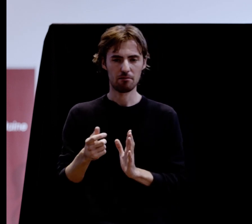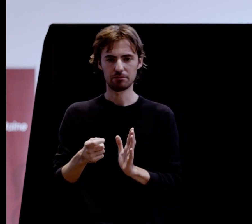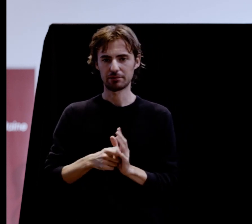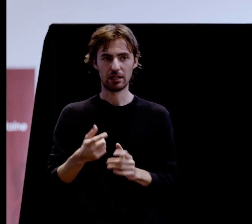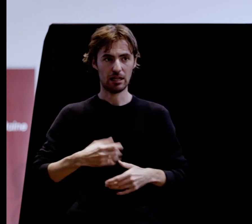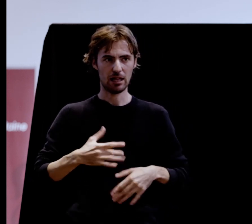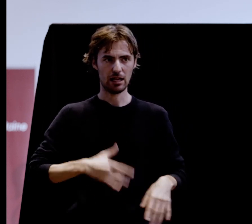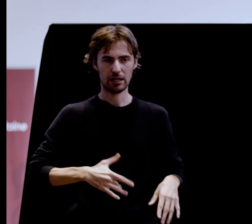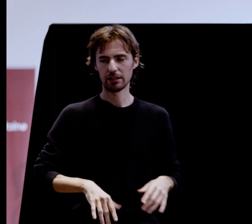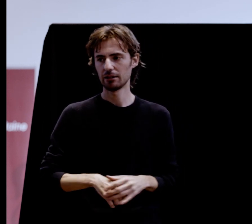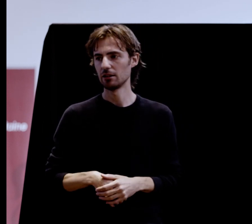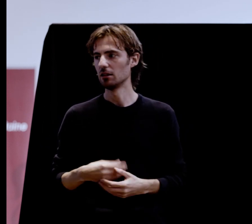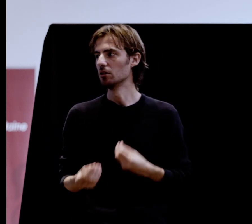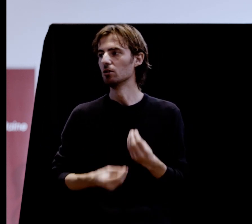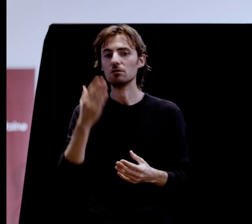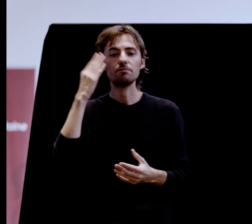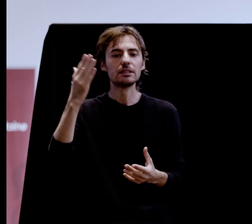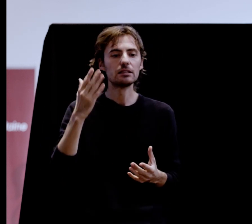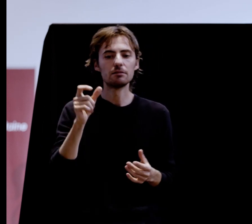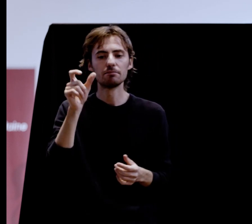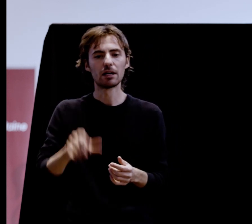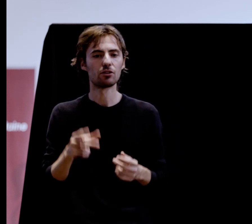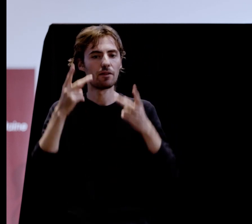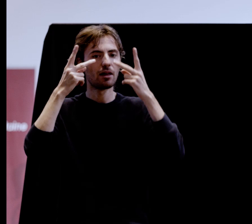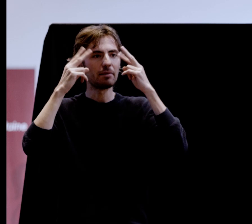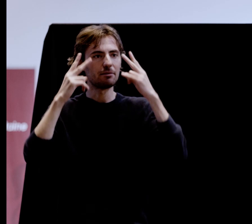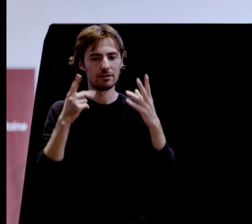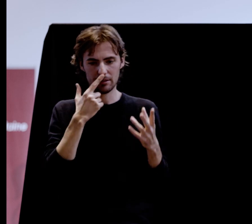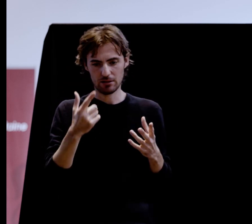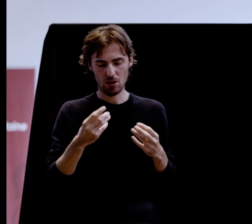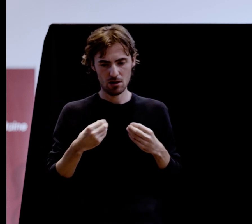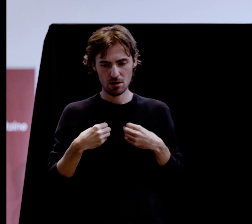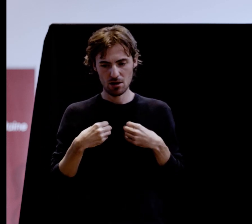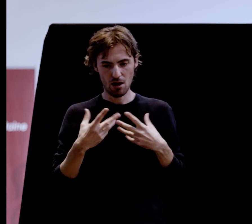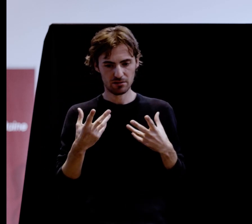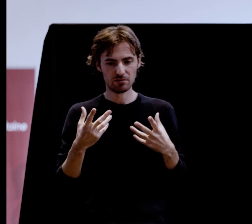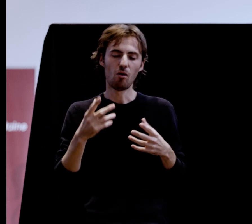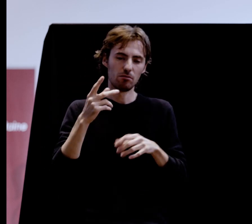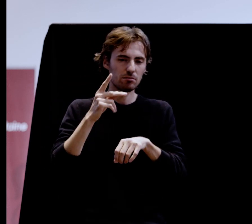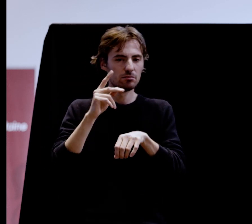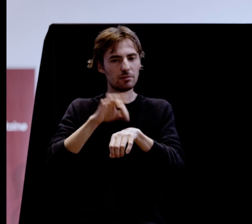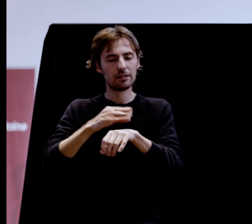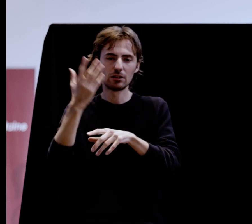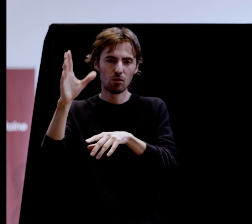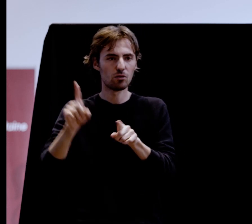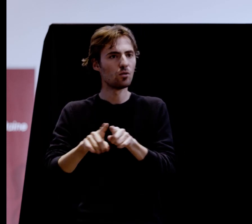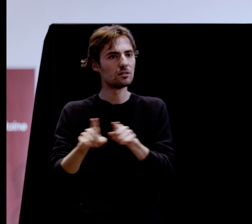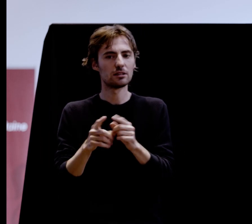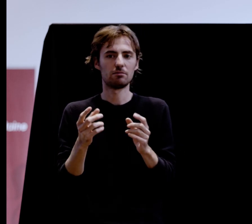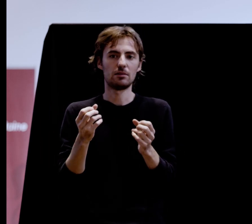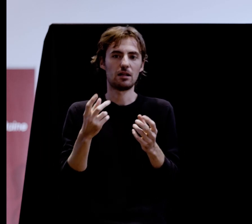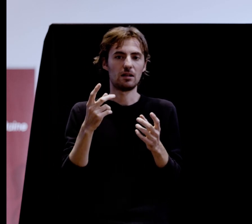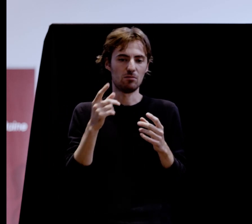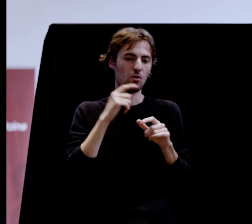Dans de rares cas où, par exemple, il y aurait une épilepsie, ça peut déséquilibrer des pathologies, mais pas que l'épilepsie. C'est juste que c'est l'exemple le plus flagrant pour